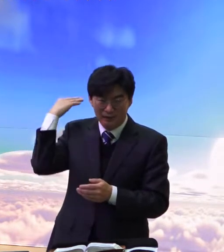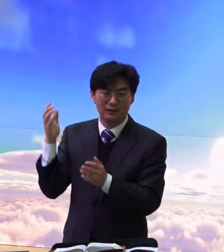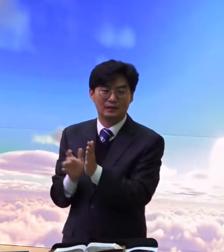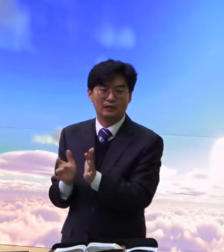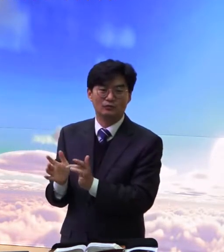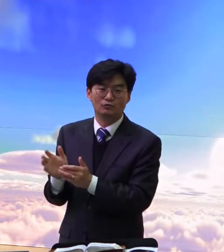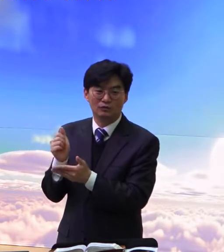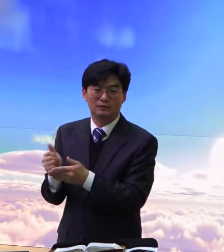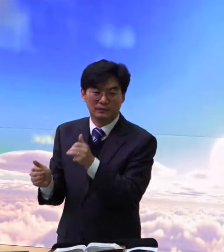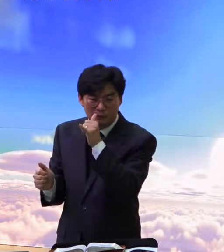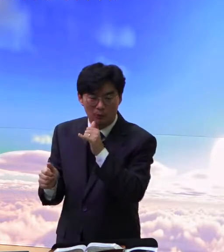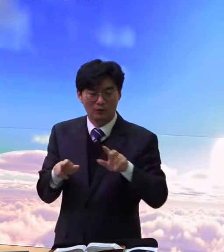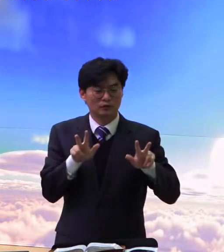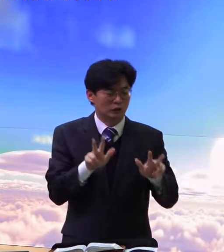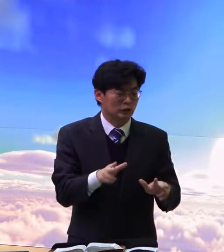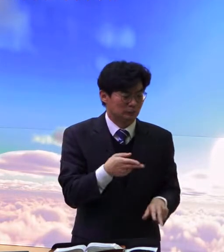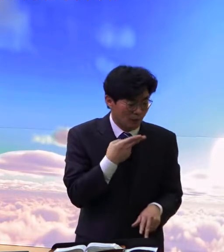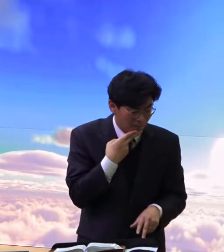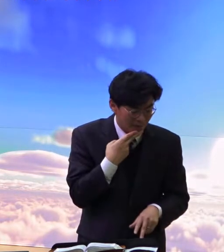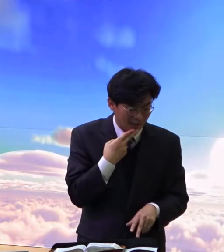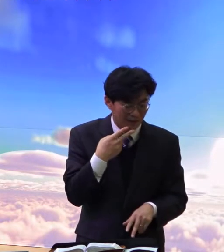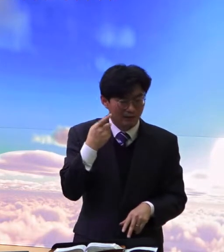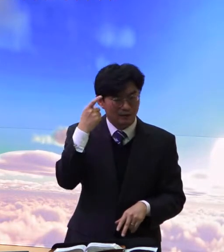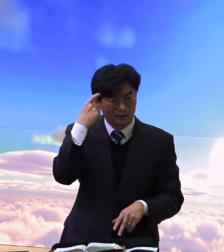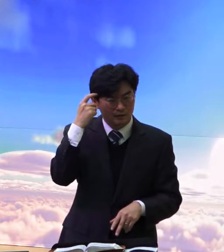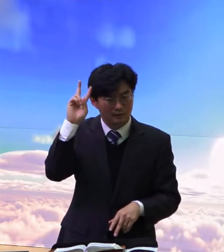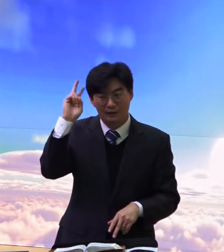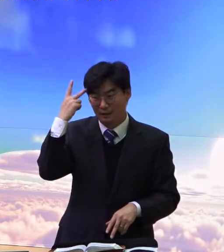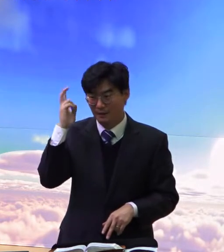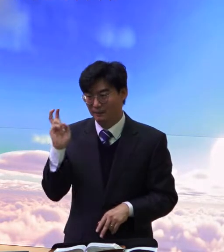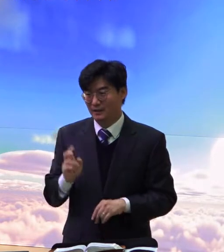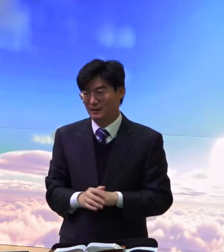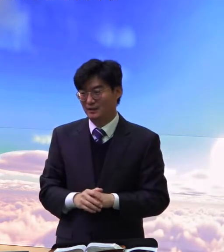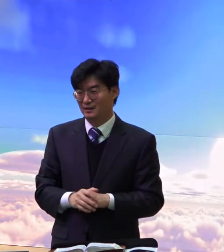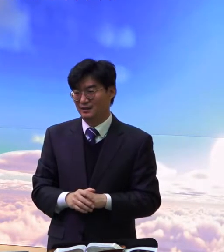못하기 때문에 성탄의 기쁨이 내게 없는 것입니다.